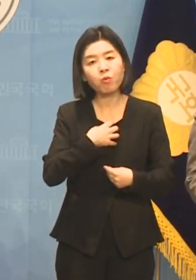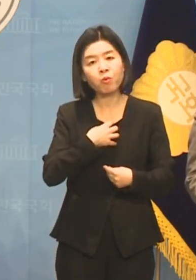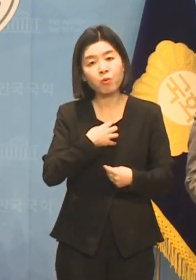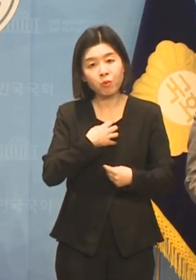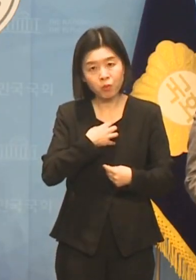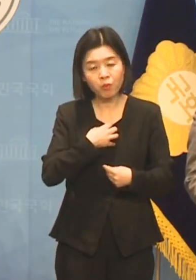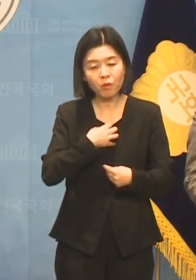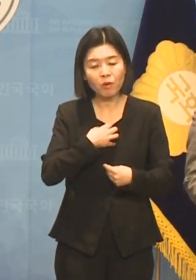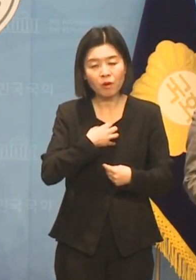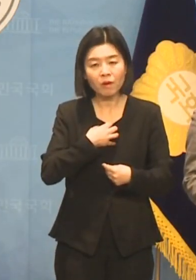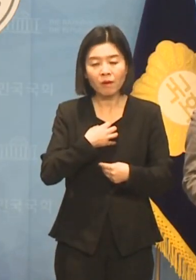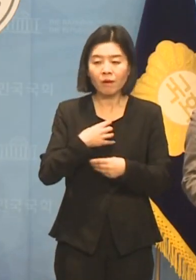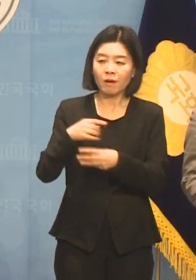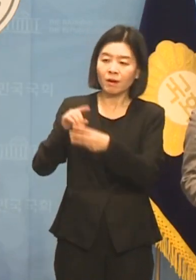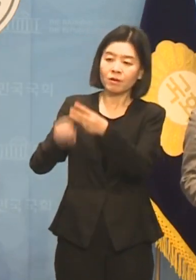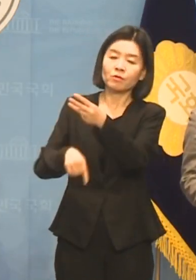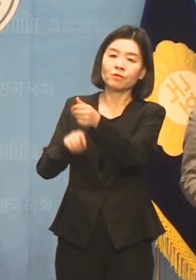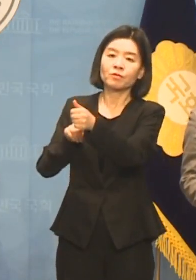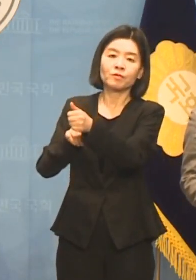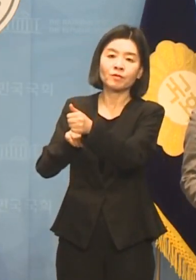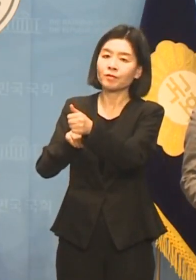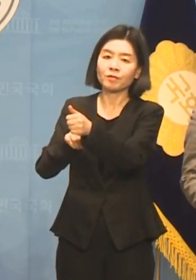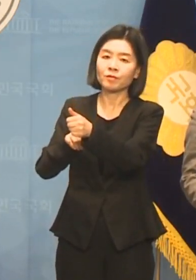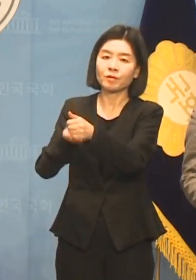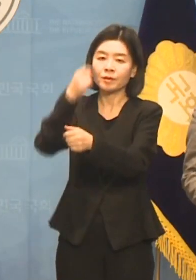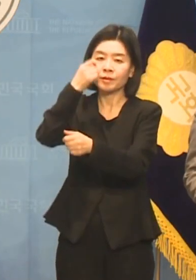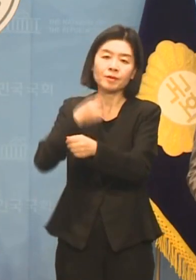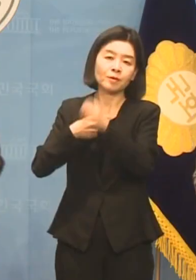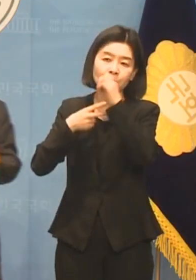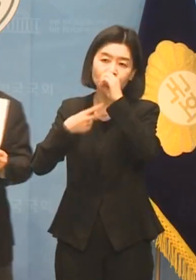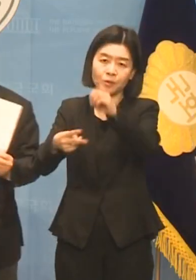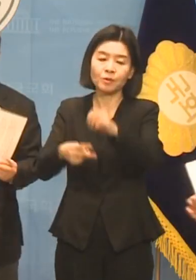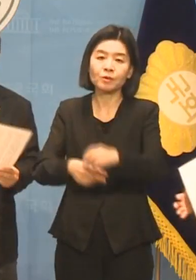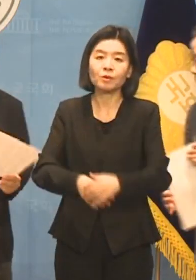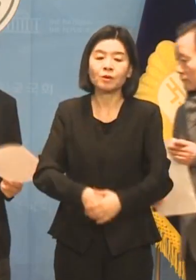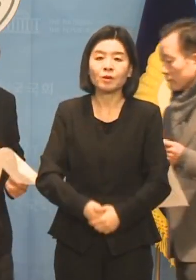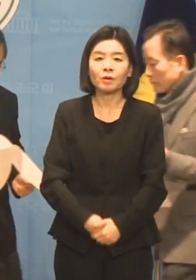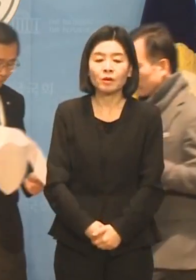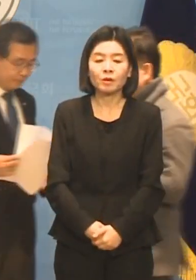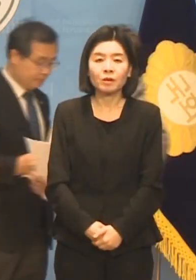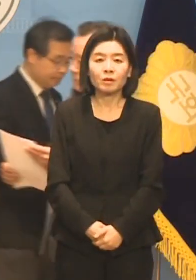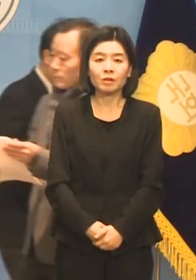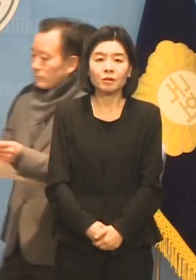행위로 결코 용납될 수 없습니다.